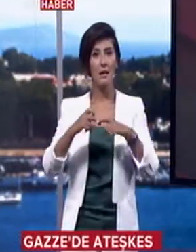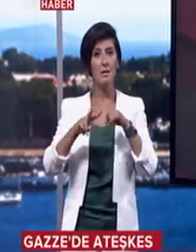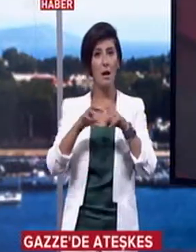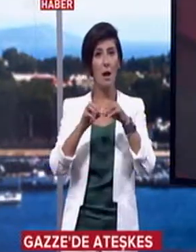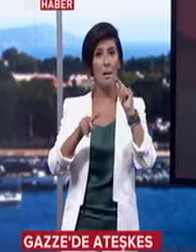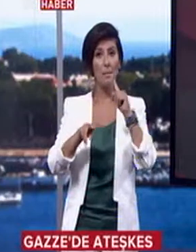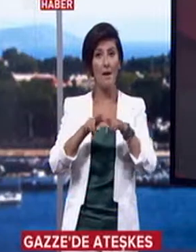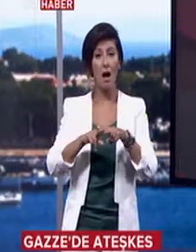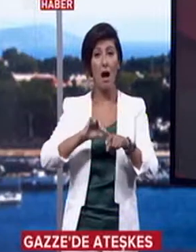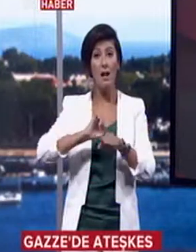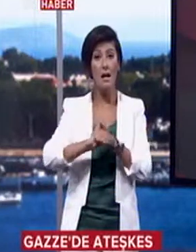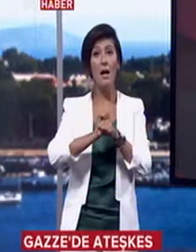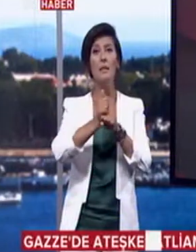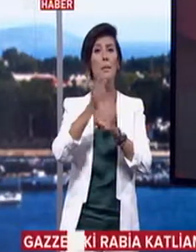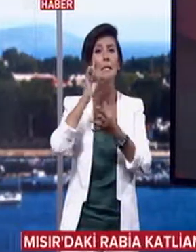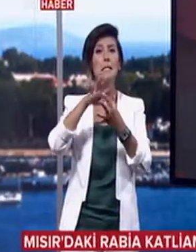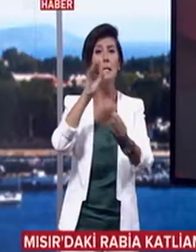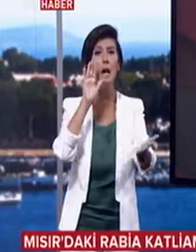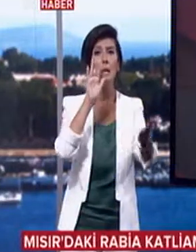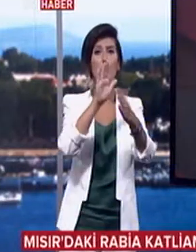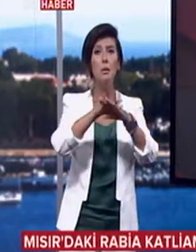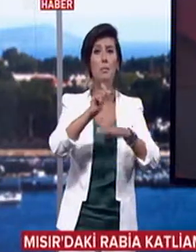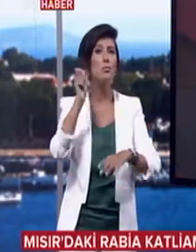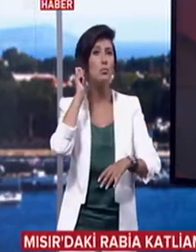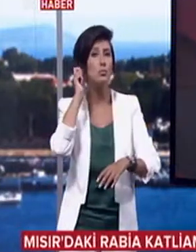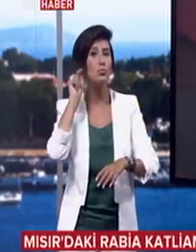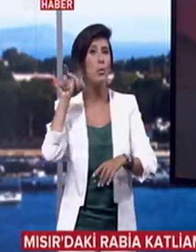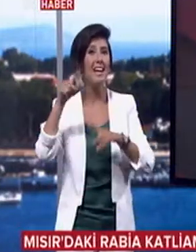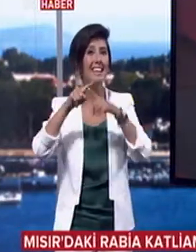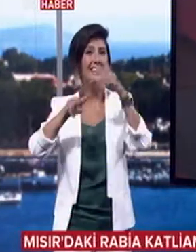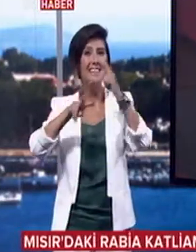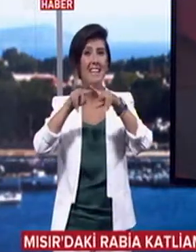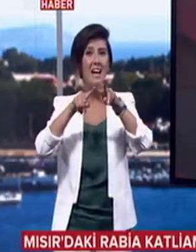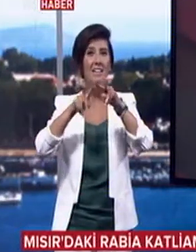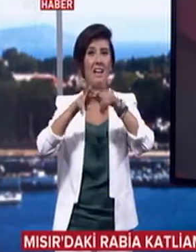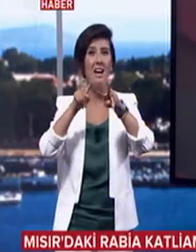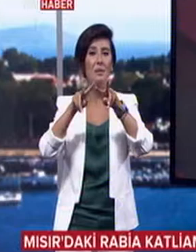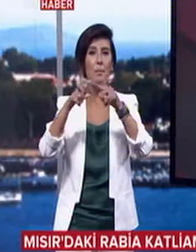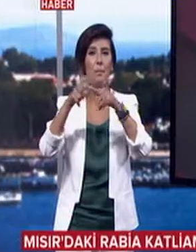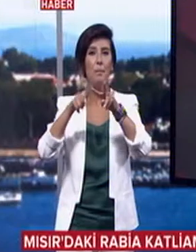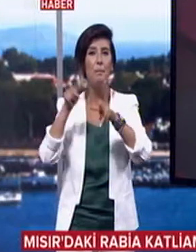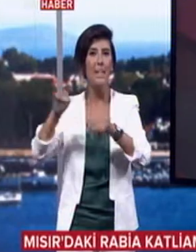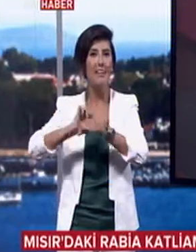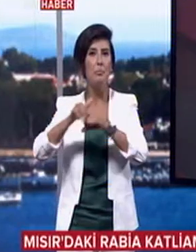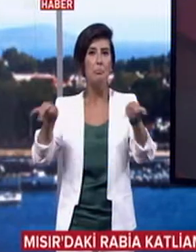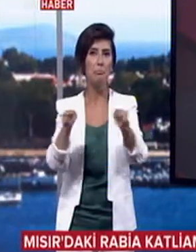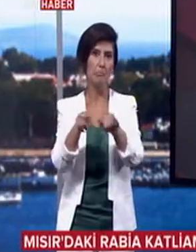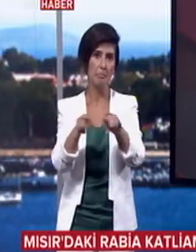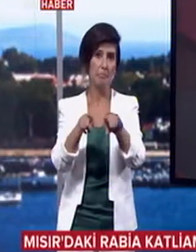Rabia katliamı insanlığa karşı işlenmiş bir suçtur ve Tiananmen katliamından farkı yoktur. İşte